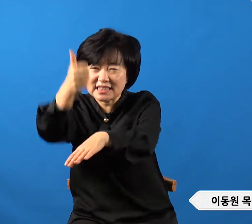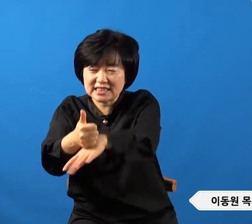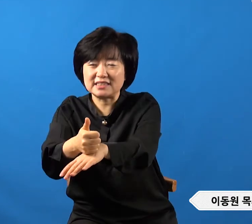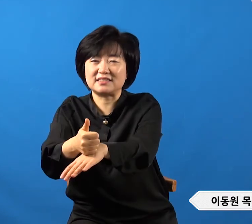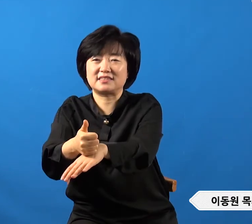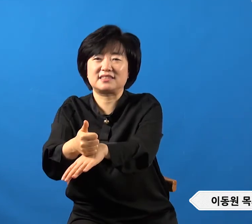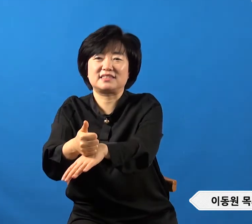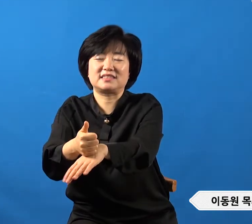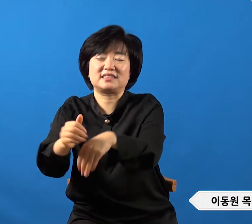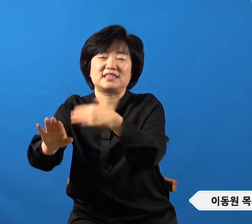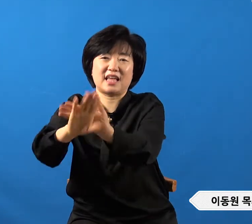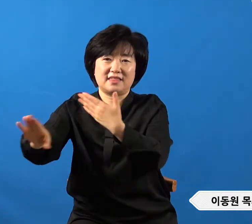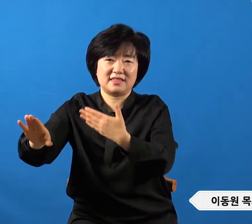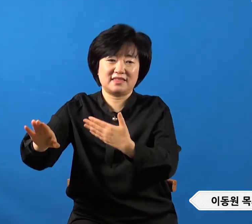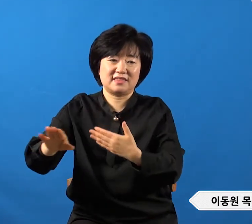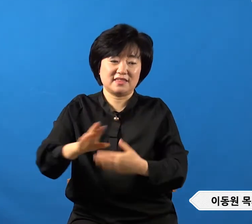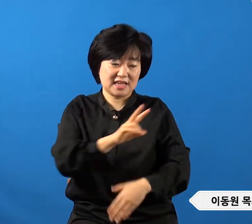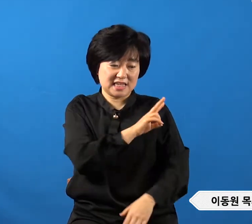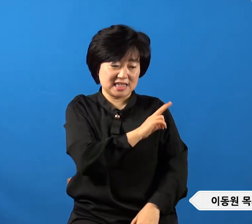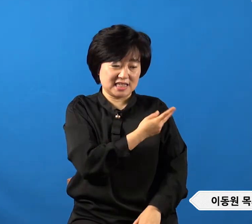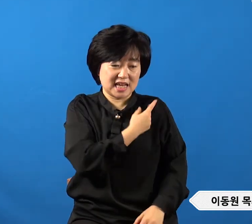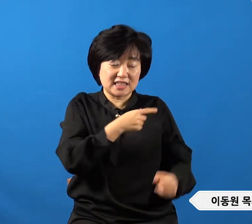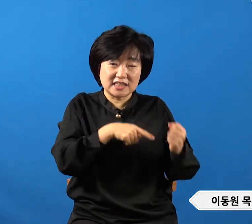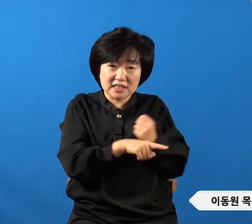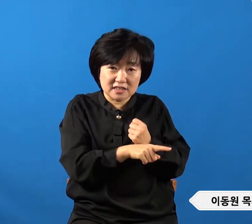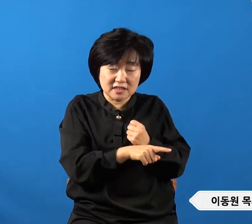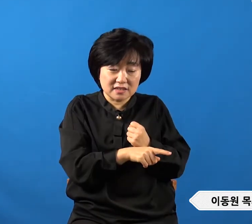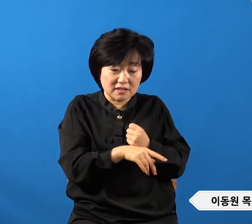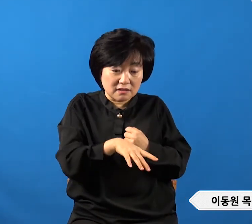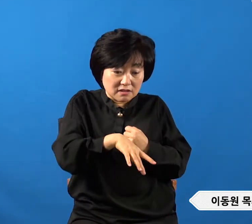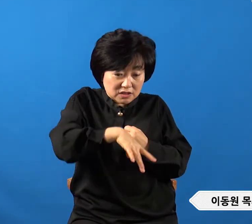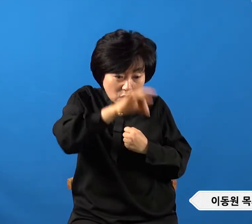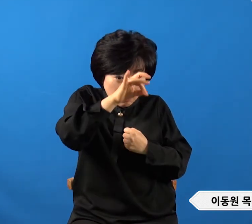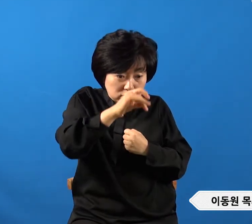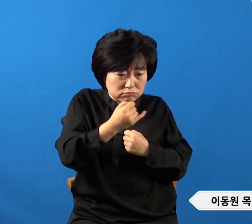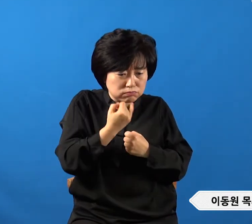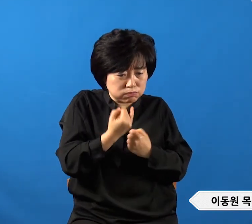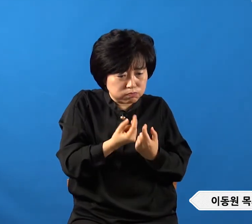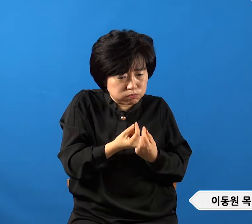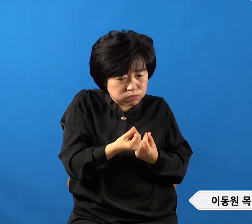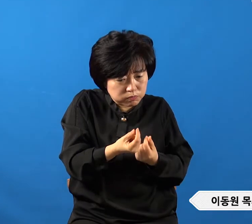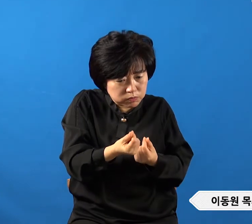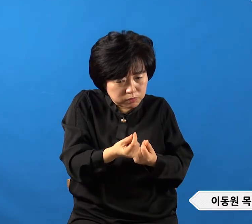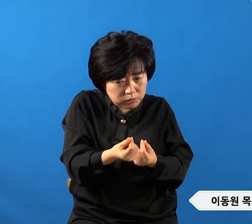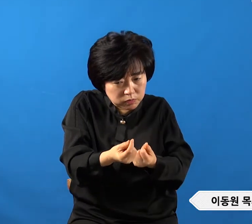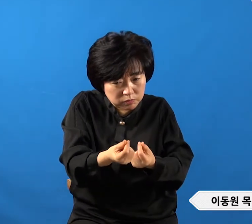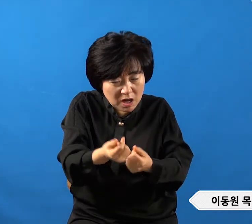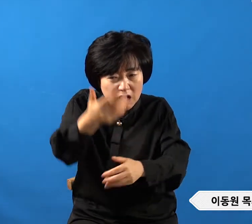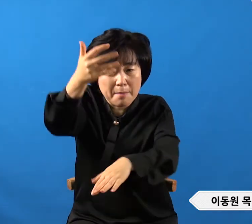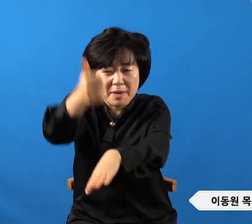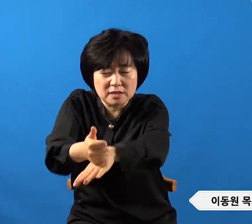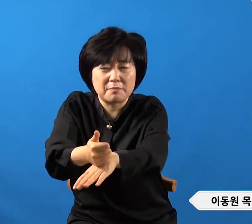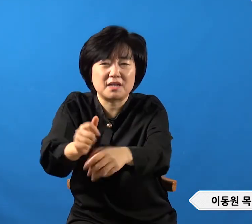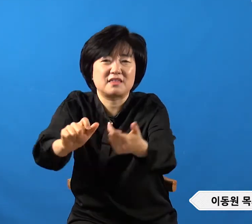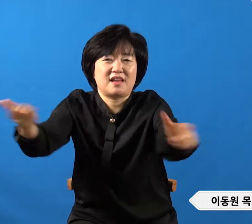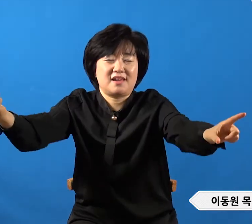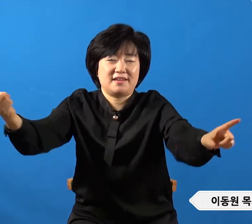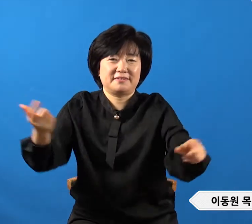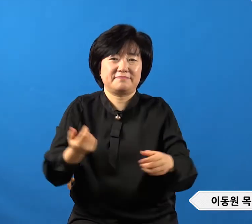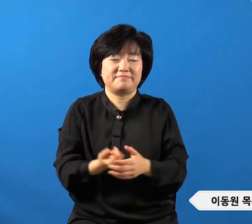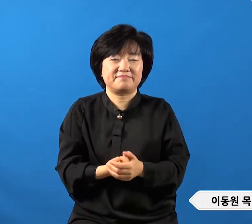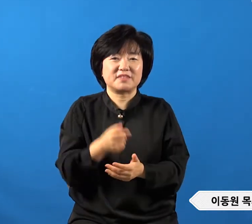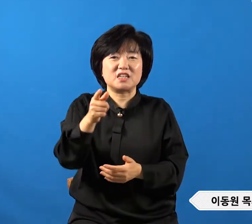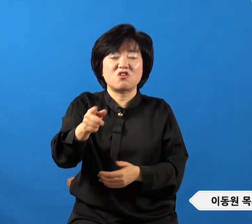끝단자예요. 끝이 다르다. 이단은 끝이 달라요. 마지막이 달라져요. 그게 이단이에요. 자,